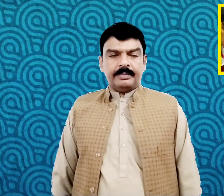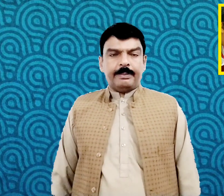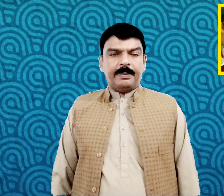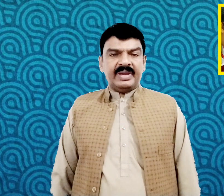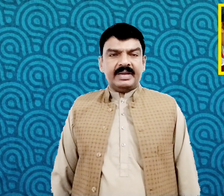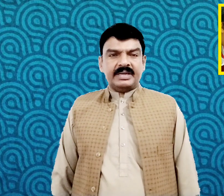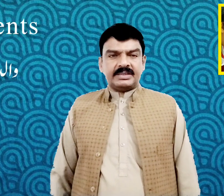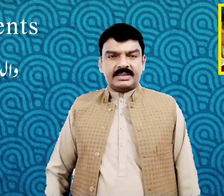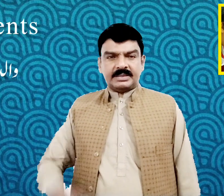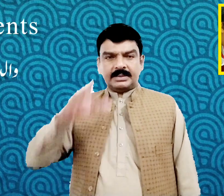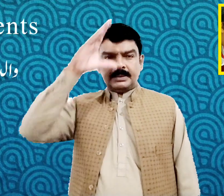पेरेंट्स,